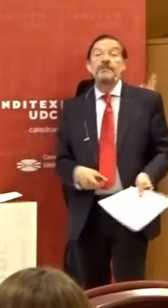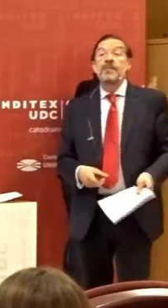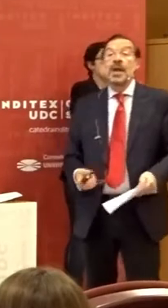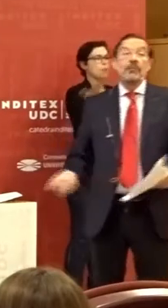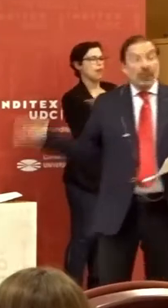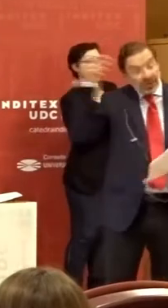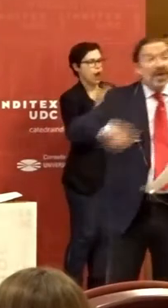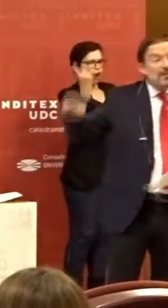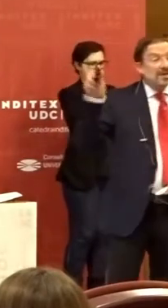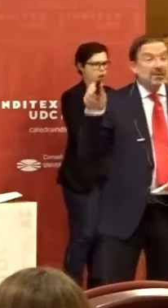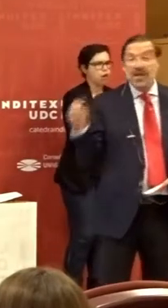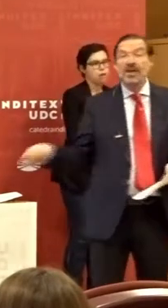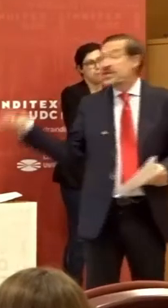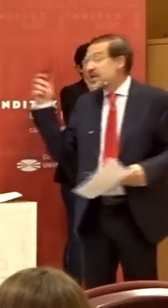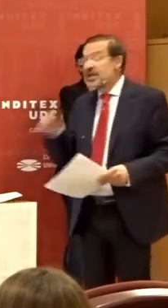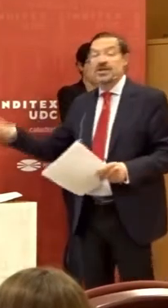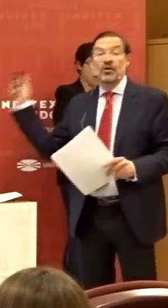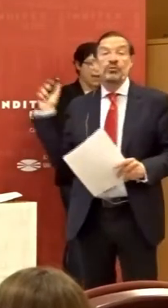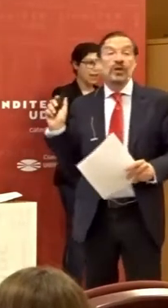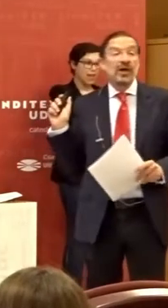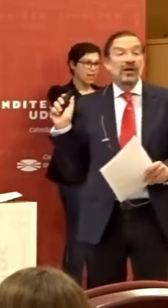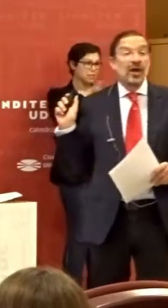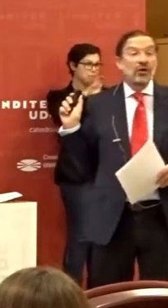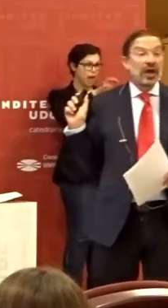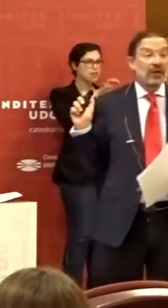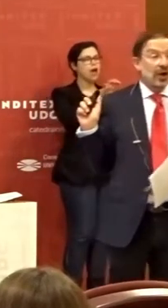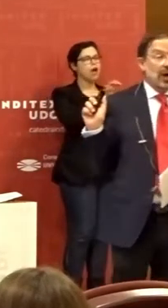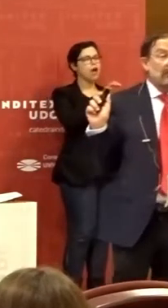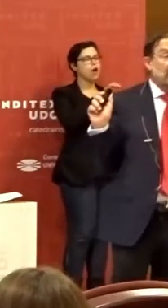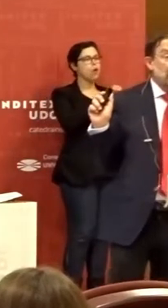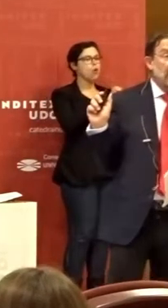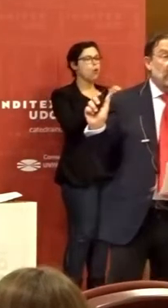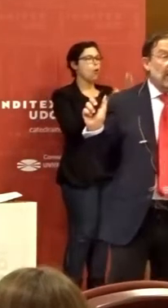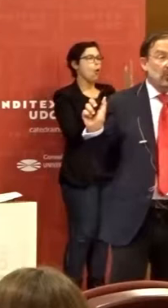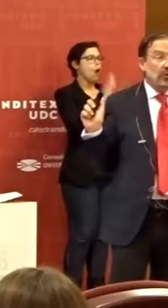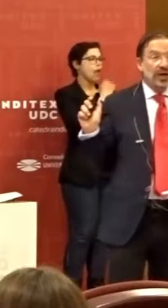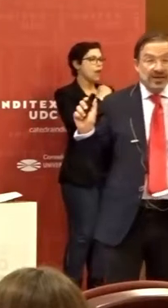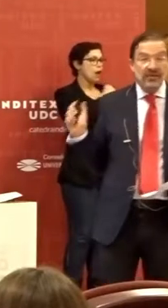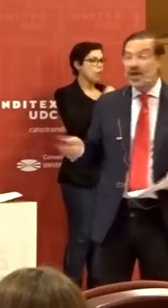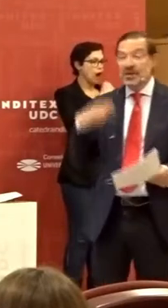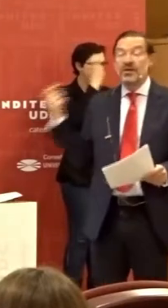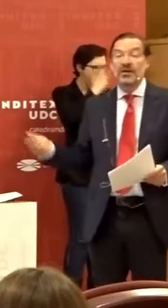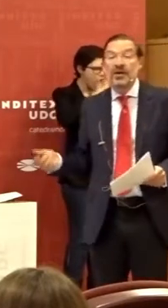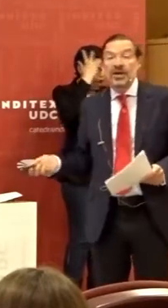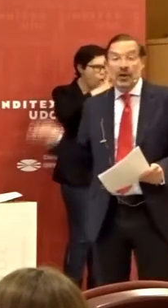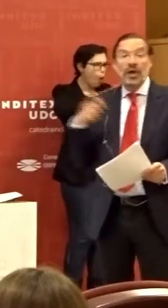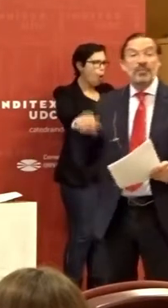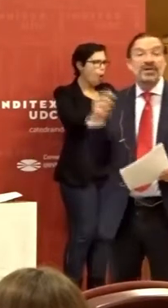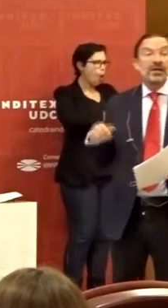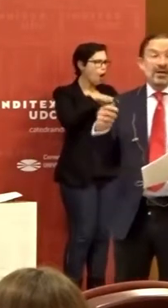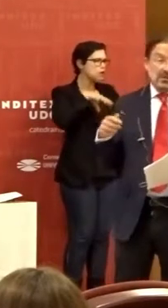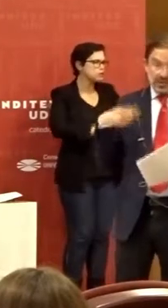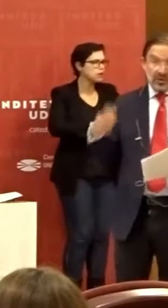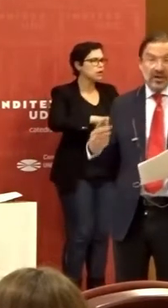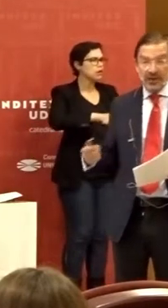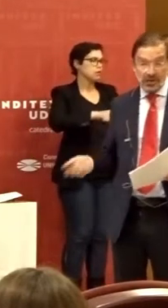parcial. Pero es que además en España ni siquiera se computa la jornada laboral a efectos de calcular la cuota de reserva. Es decir, que una